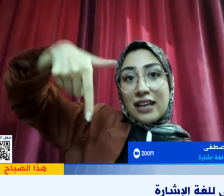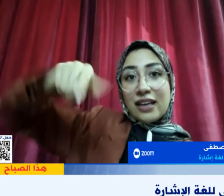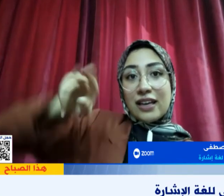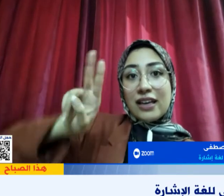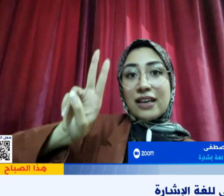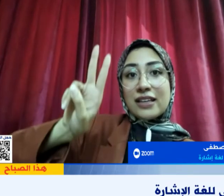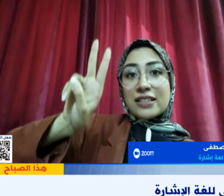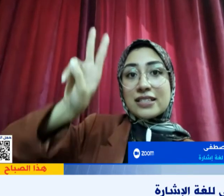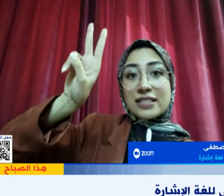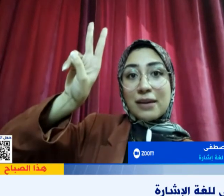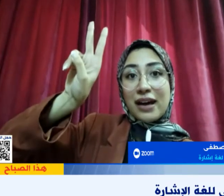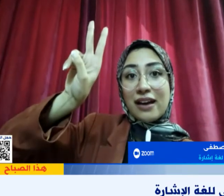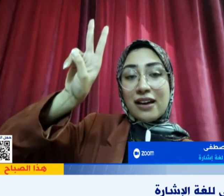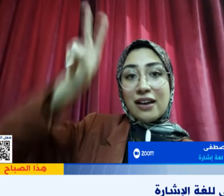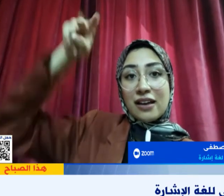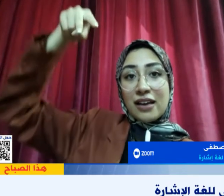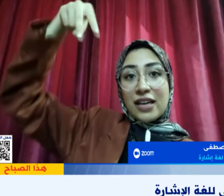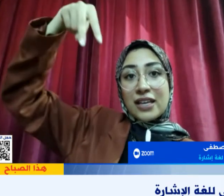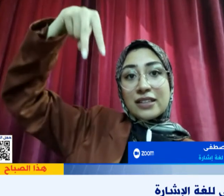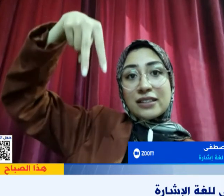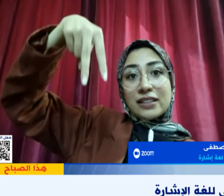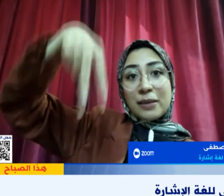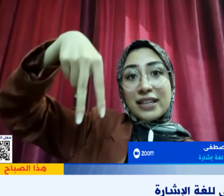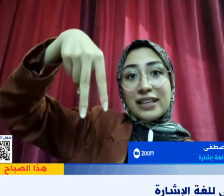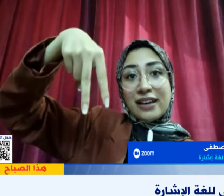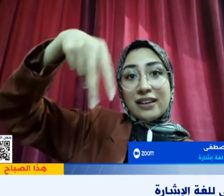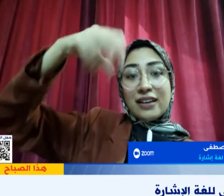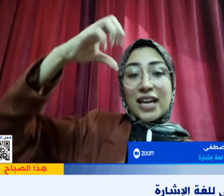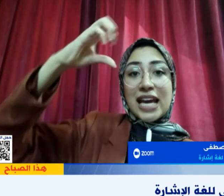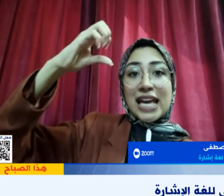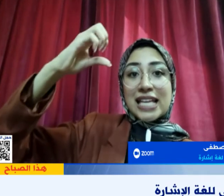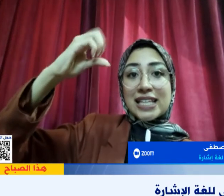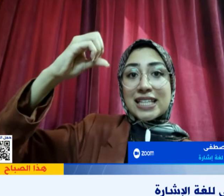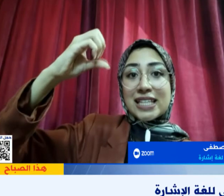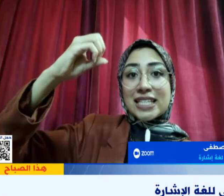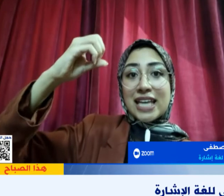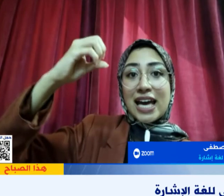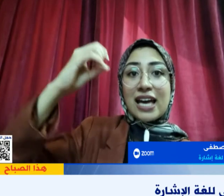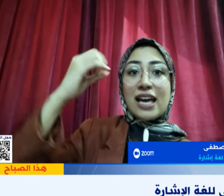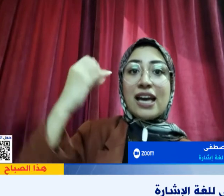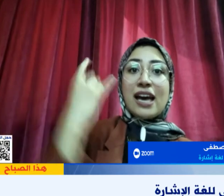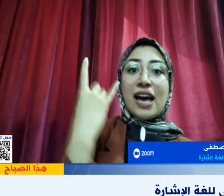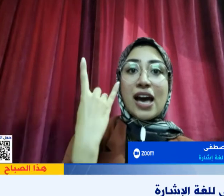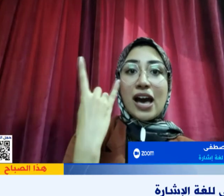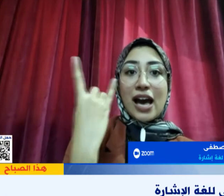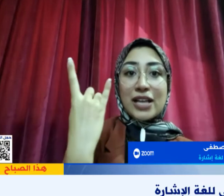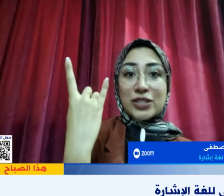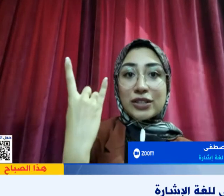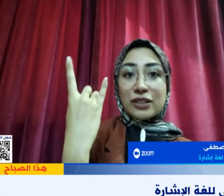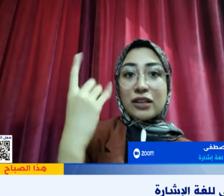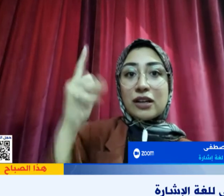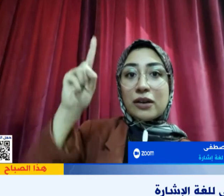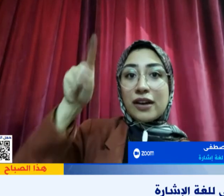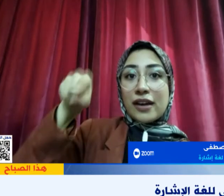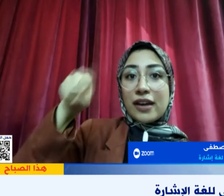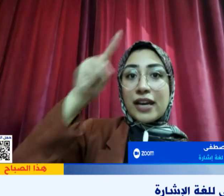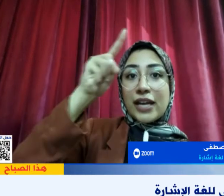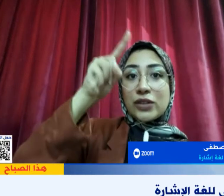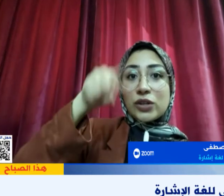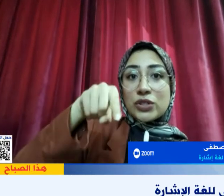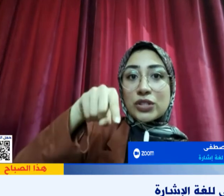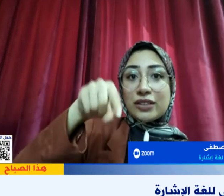5 6 7 8 9 10